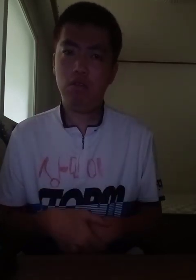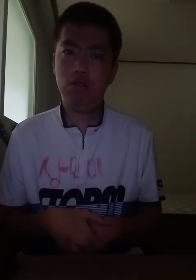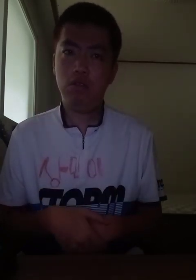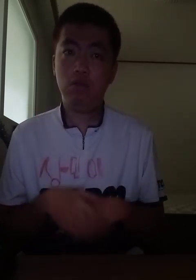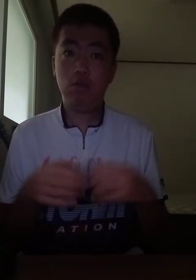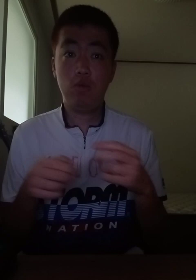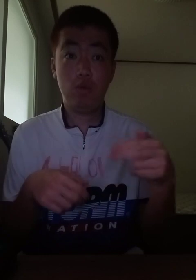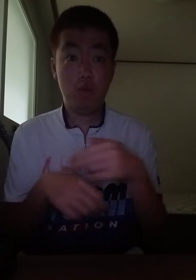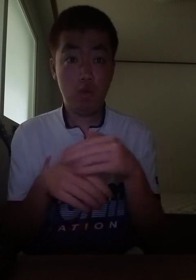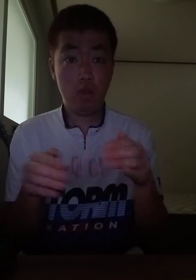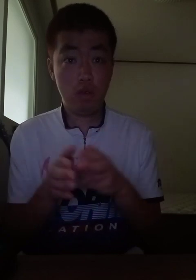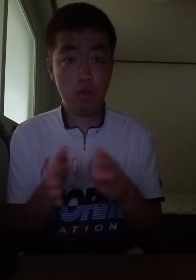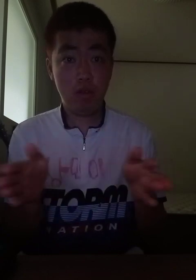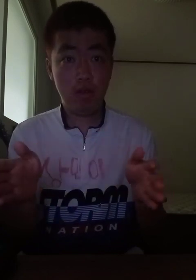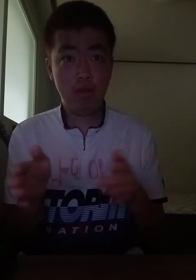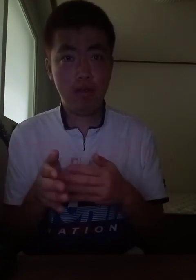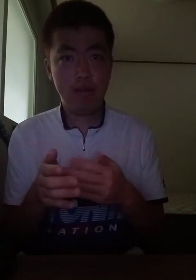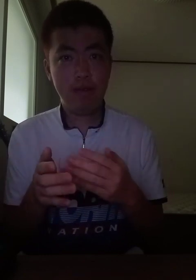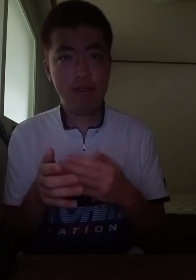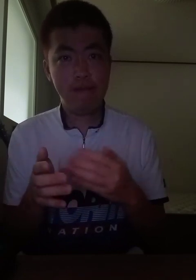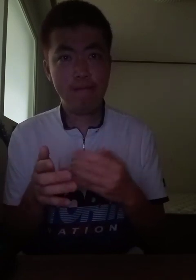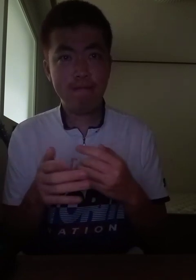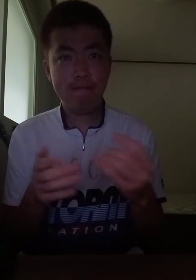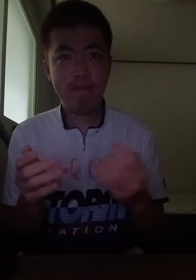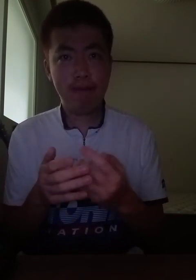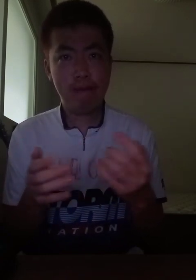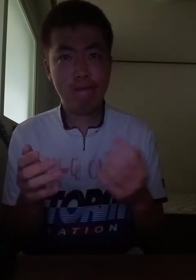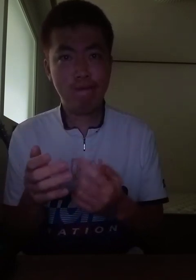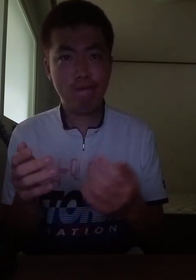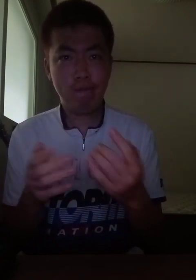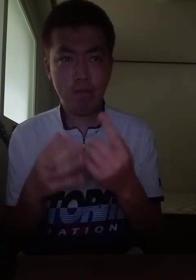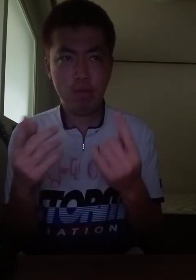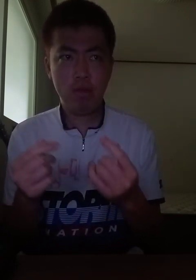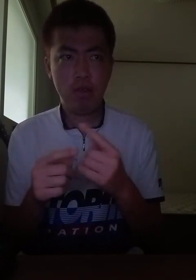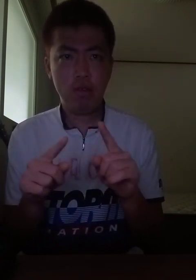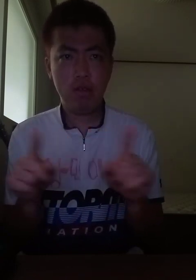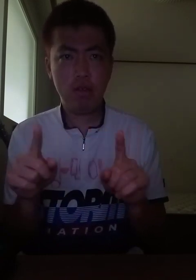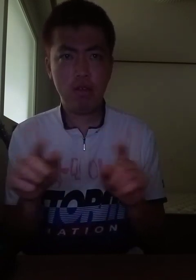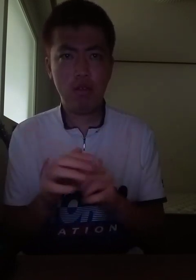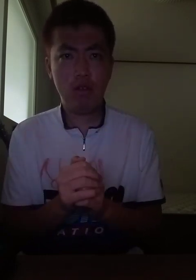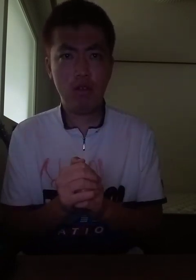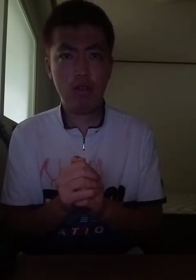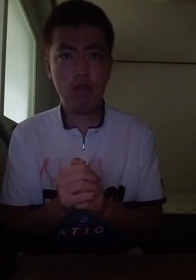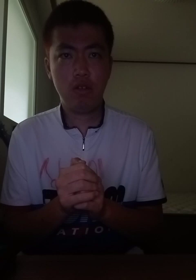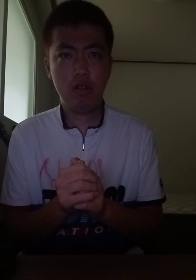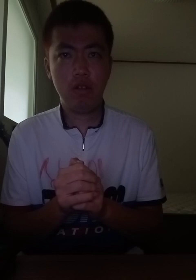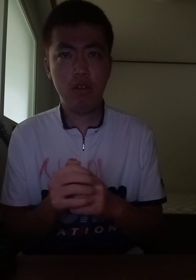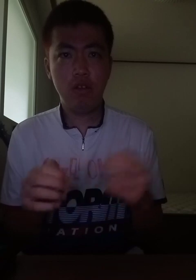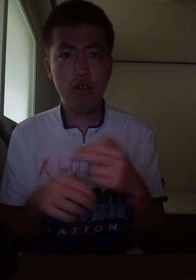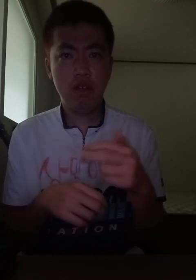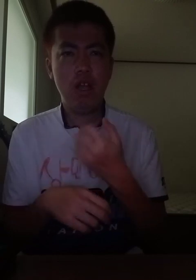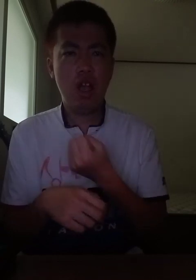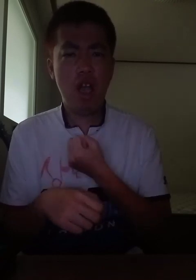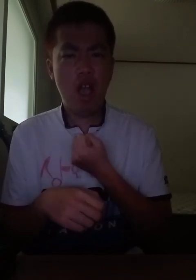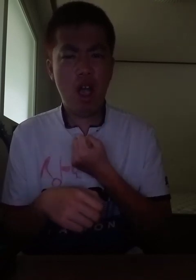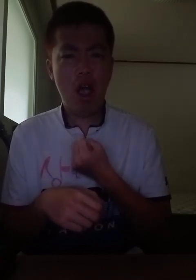버스 노선을 따라가 보니 안전한 공간 없이 표지판만 세워진 곳이 적지 않았습니다. 버스 기사도 답답합니다.